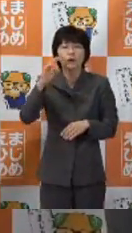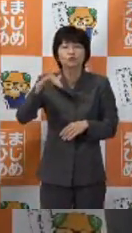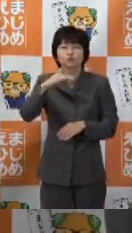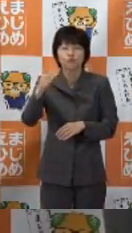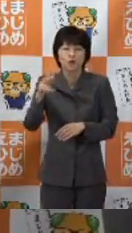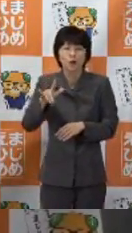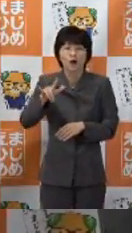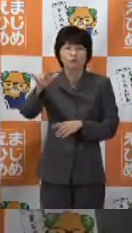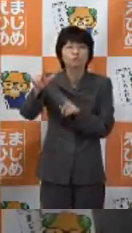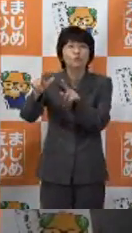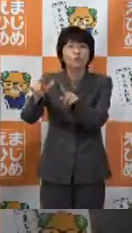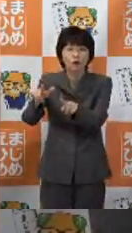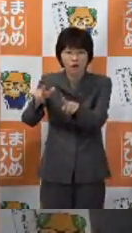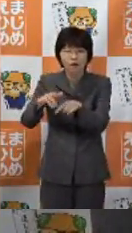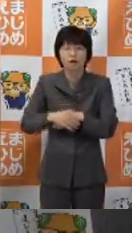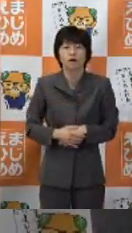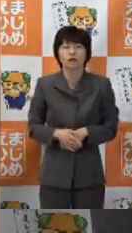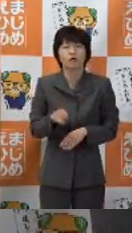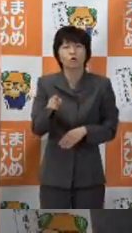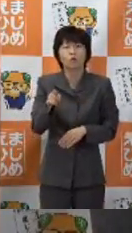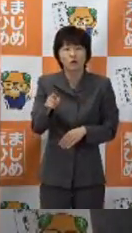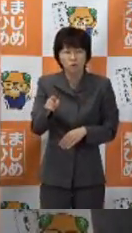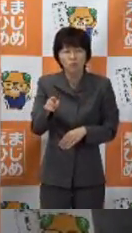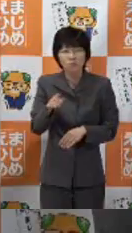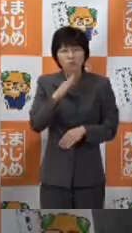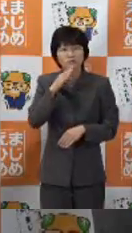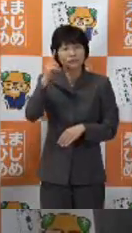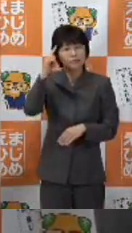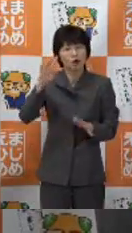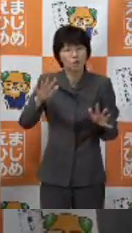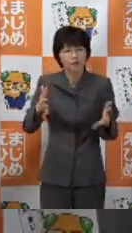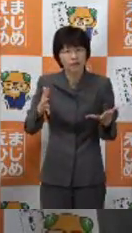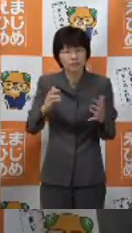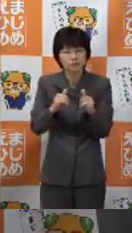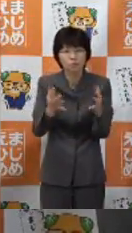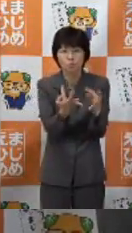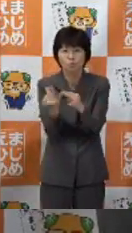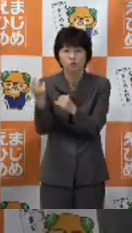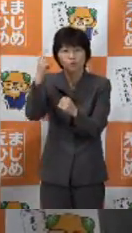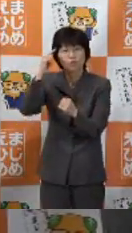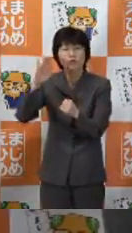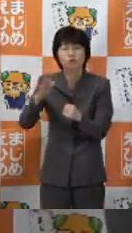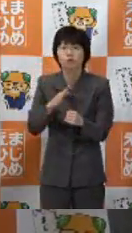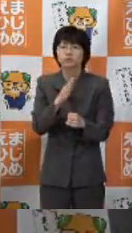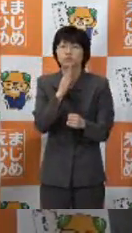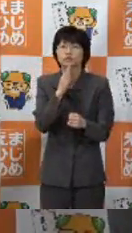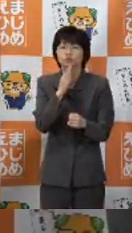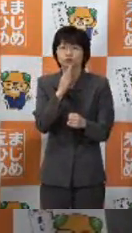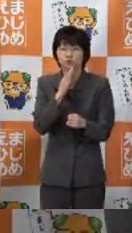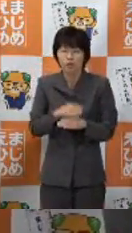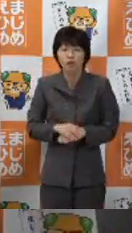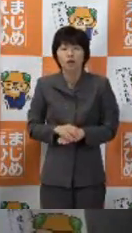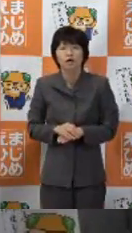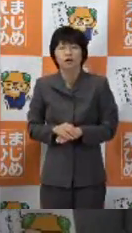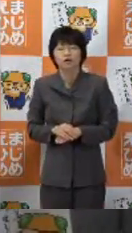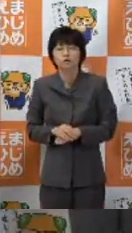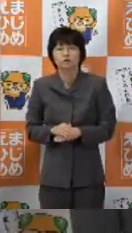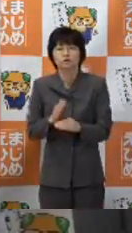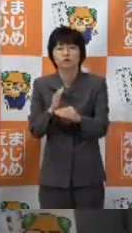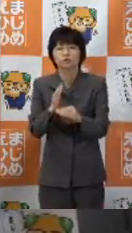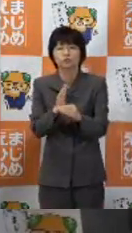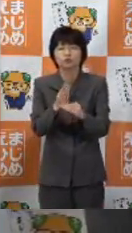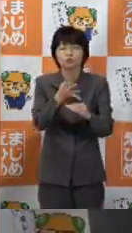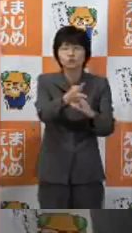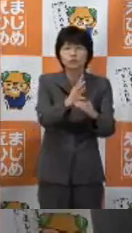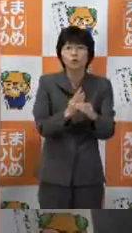いろいろな空港の技能株ついて者は通行がう子は悪い使わないことない